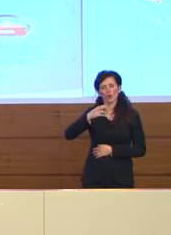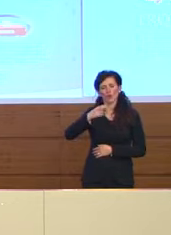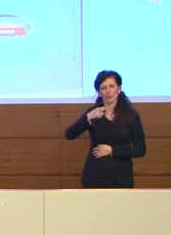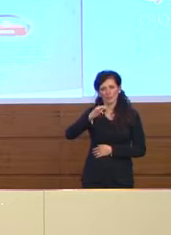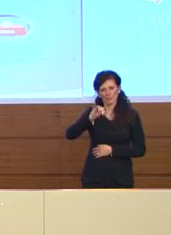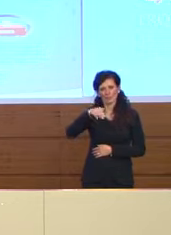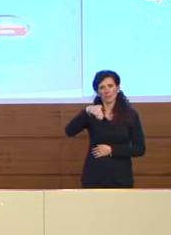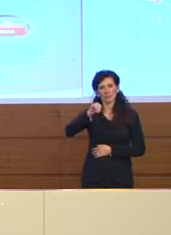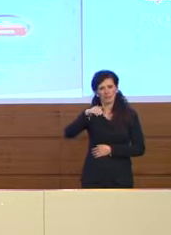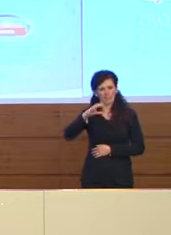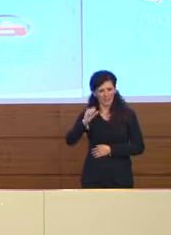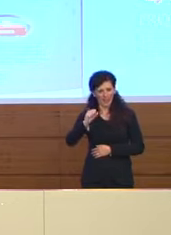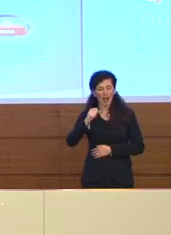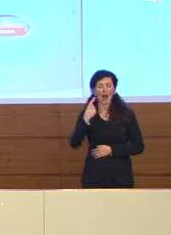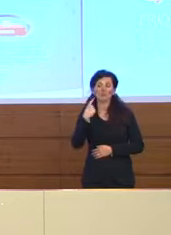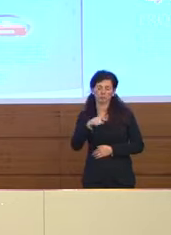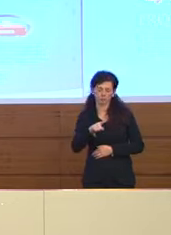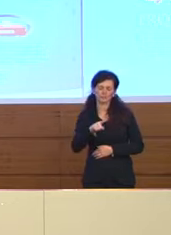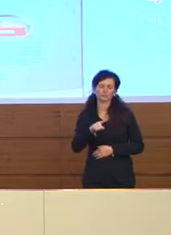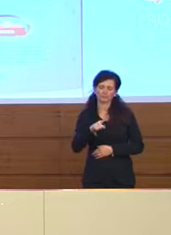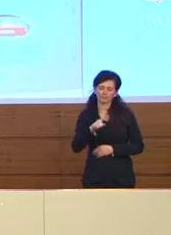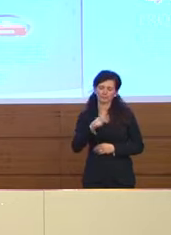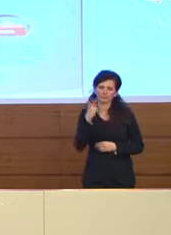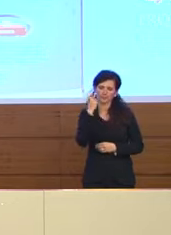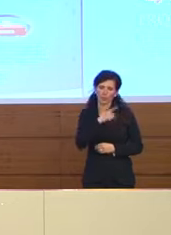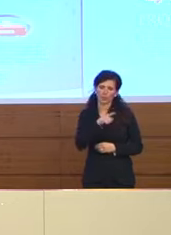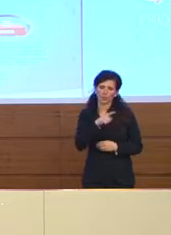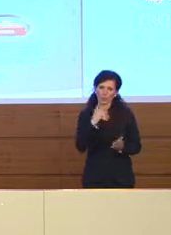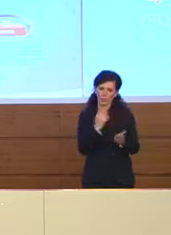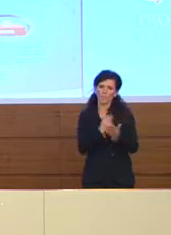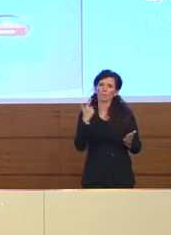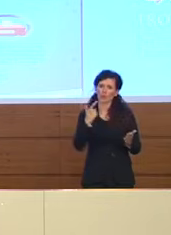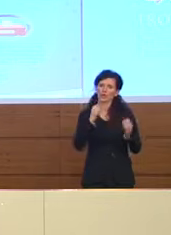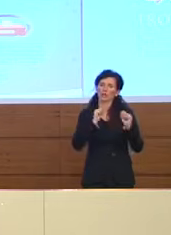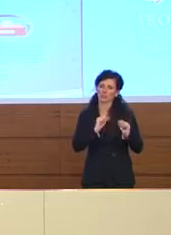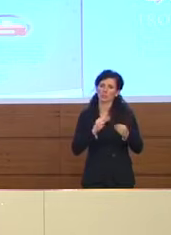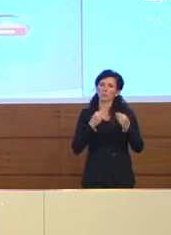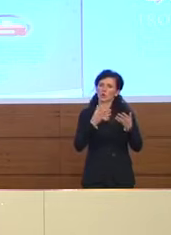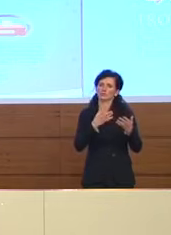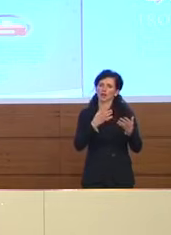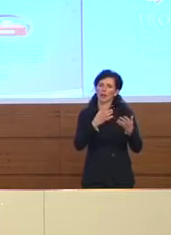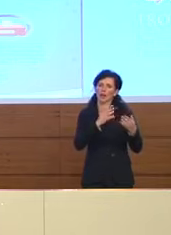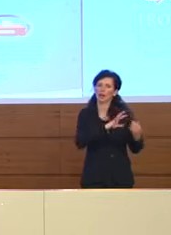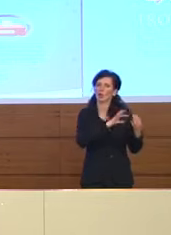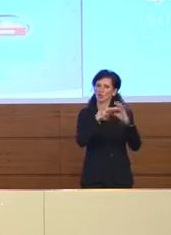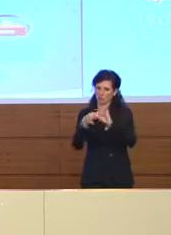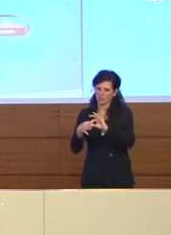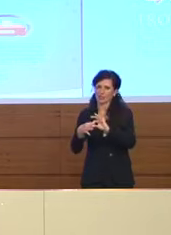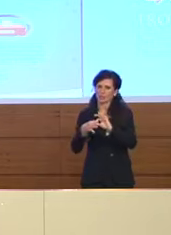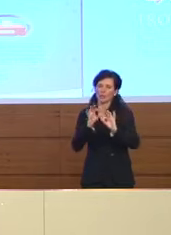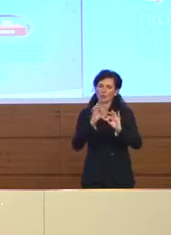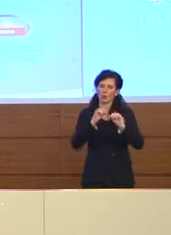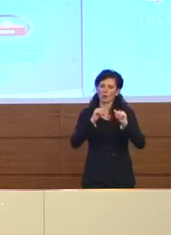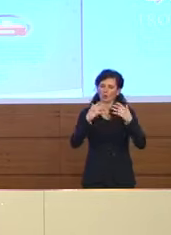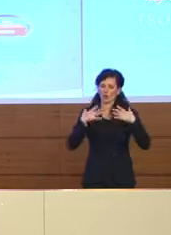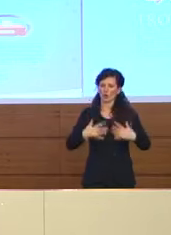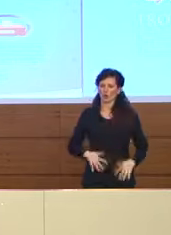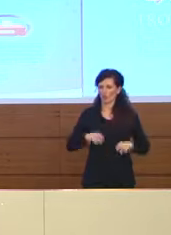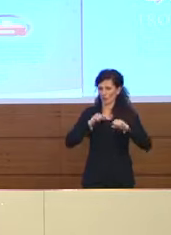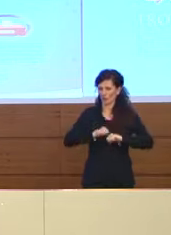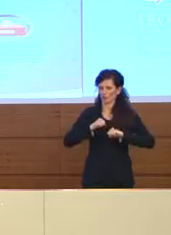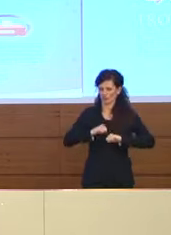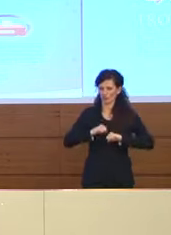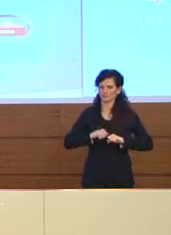indubitabilmente gioca un ruolo importante nell'ambito della fisiopatologia la